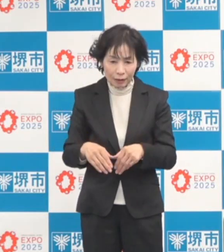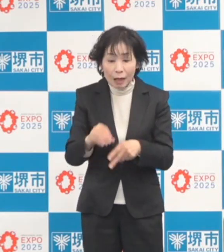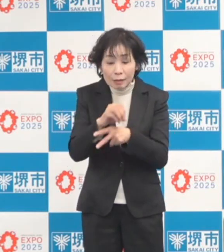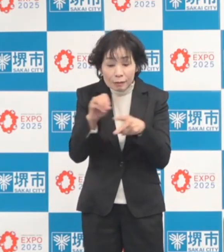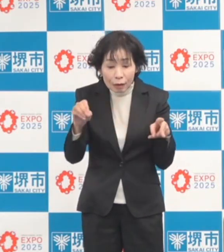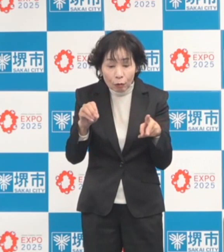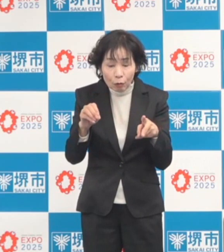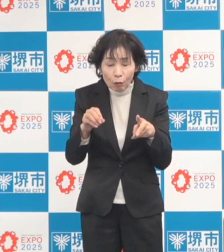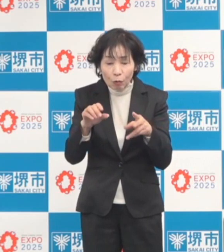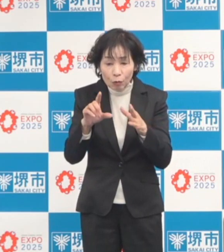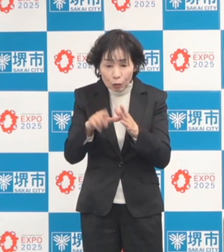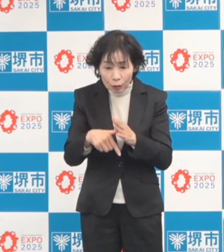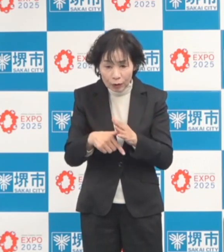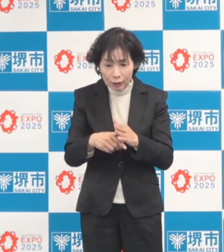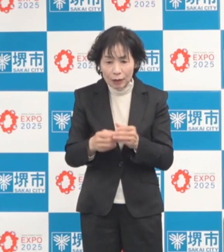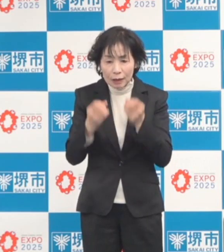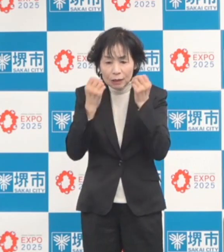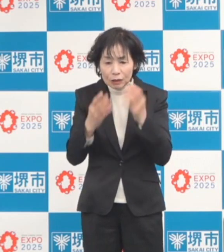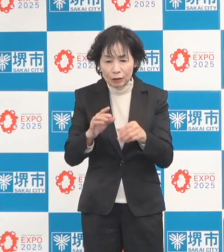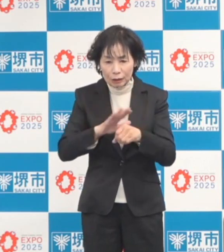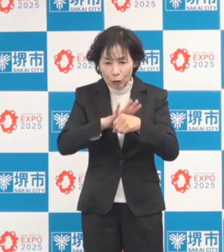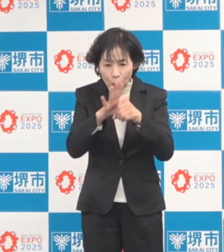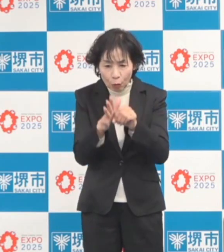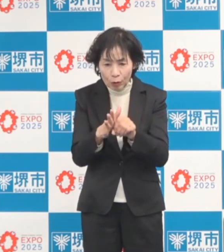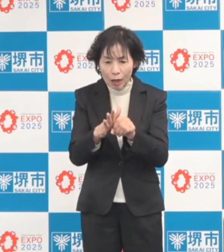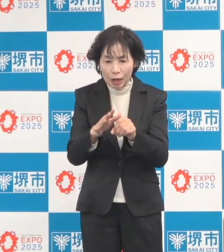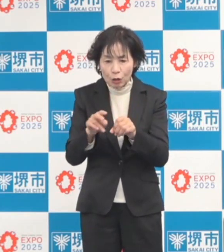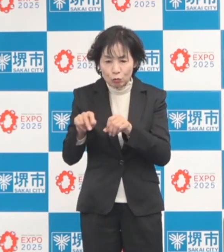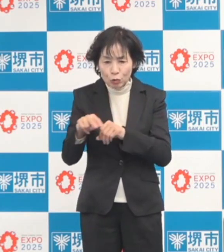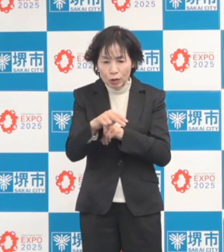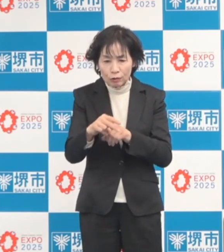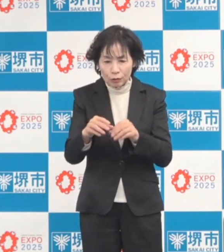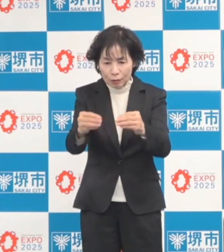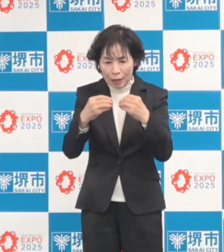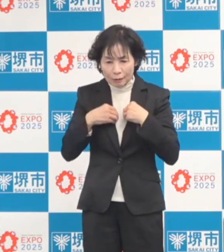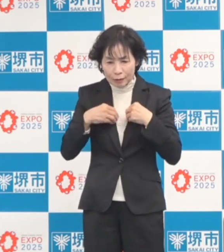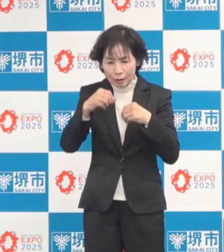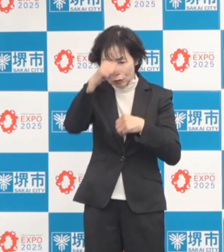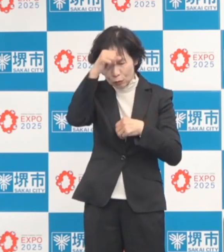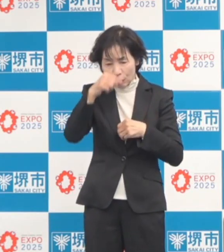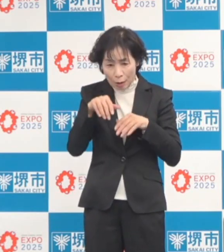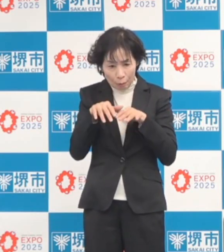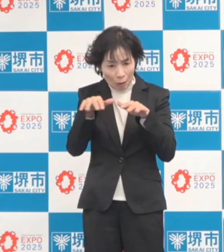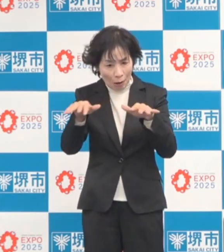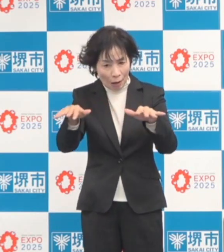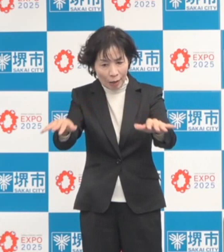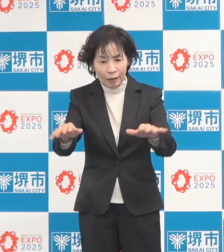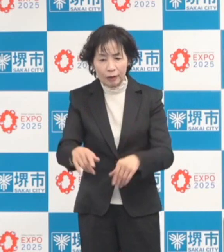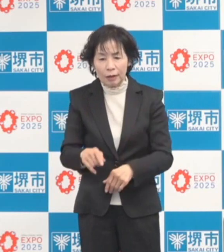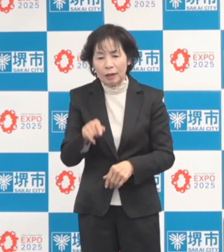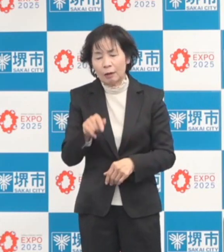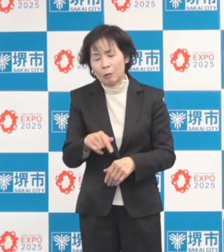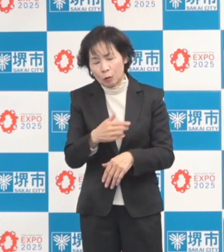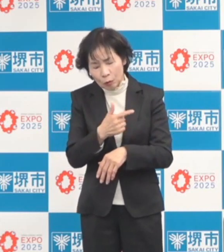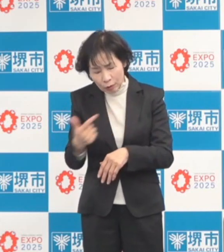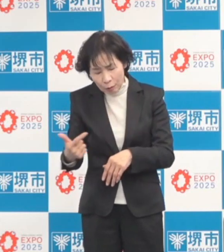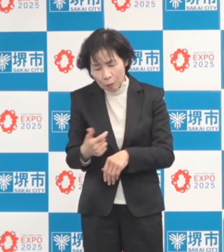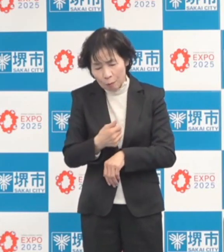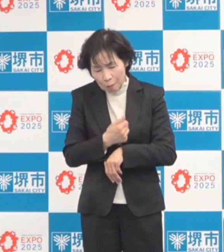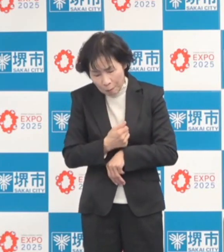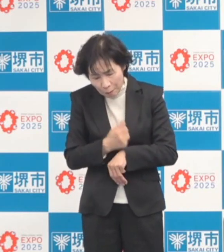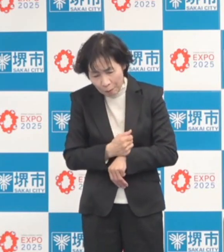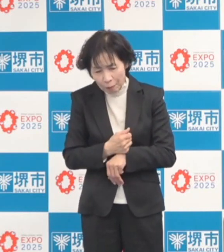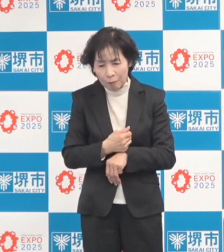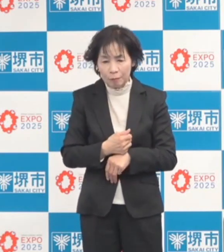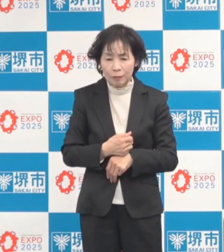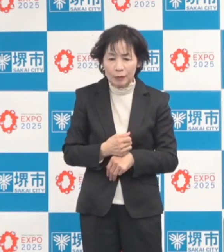階で新型コロナウイルス感染症が流行しましたから、 大変苦慮しました。ま